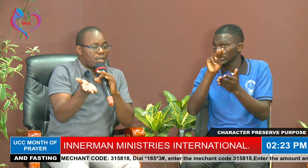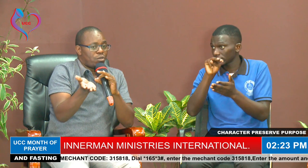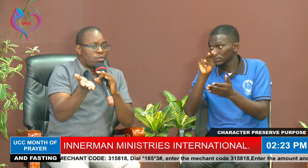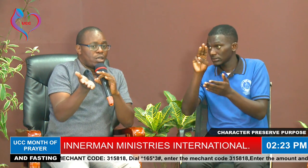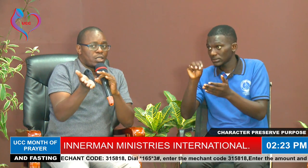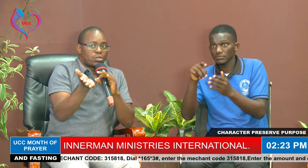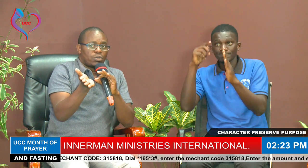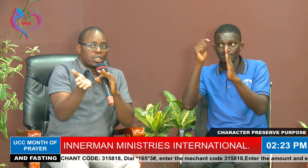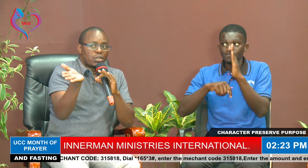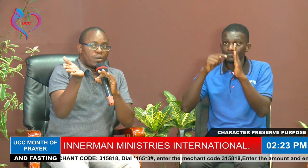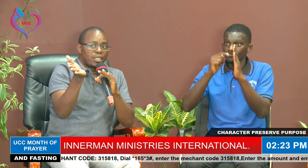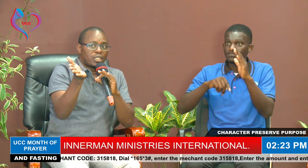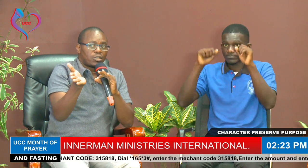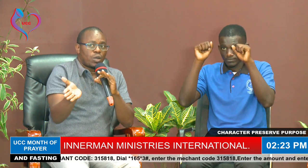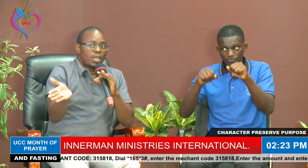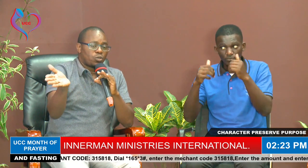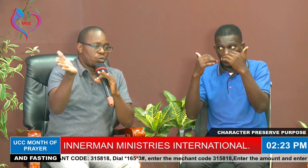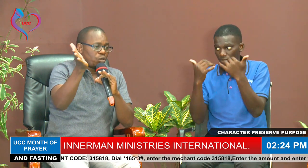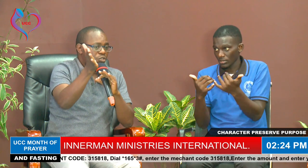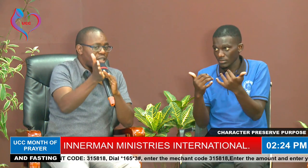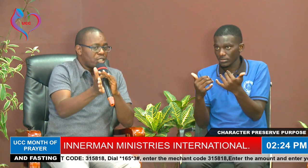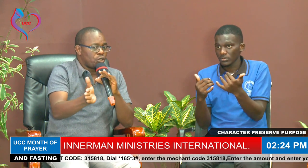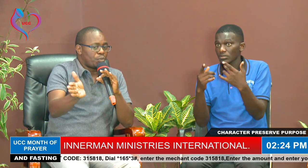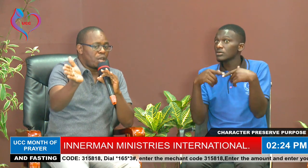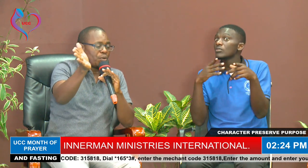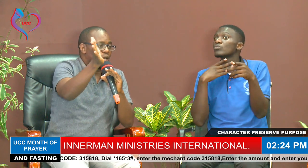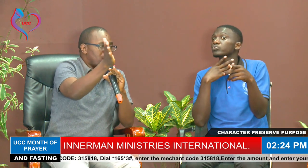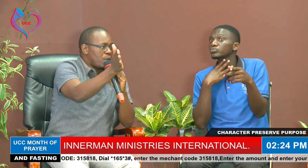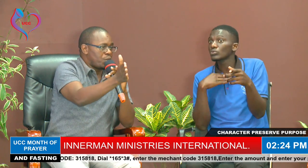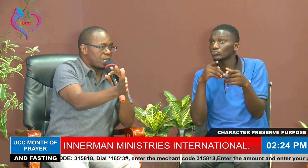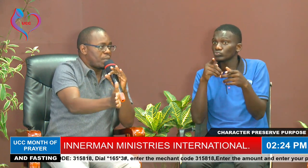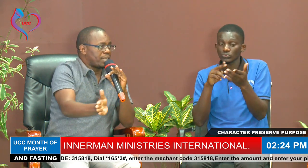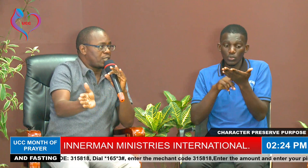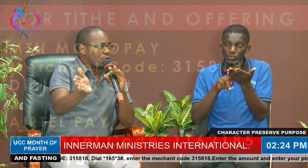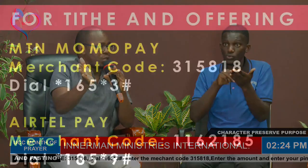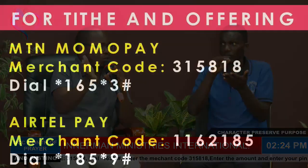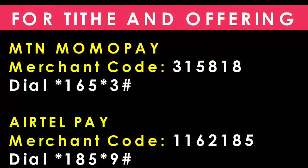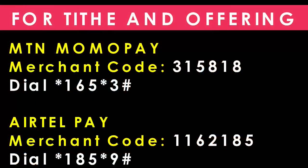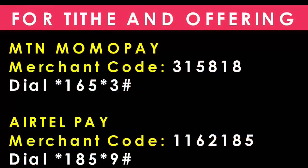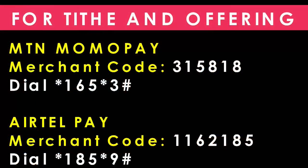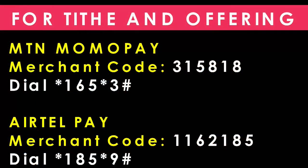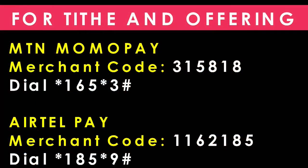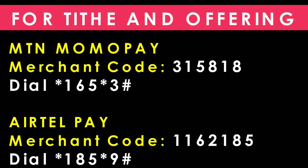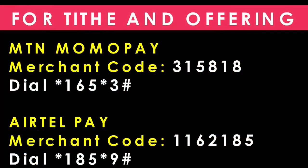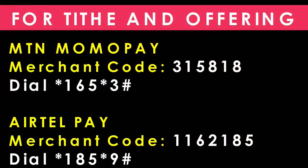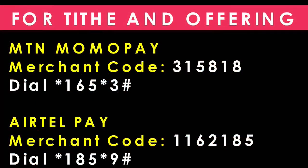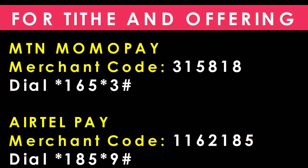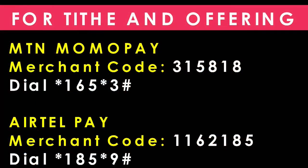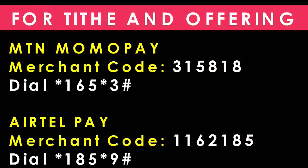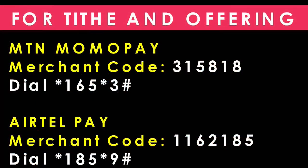bazisalako. So ensonga lwaki twaga tukole transition mpola mpola muyige merchant code. Tunoonya ekintu ekiri friendly gye